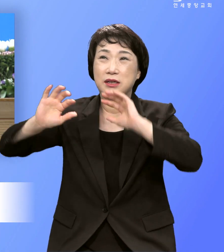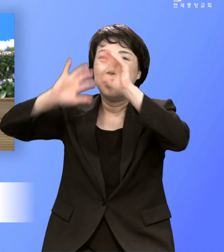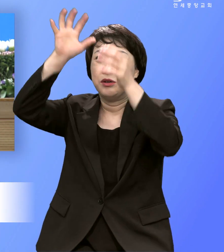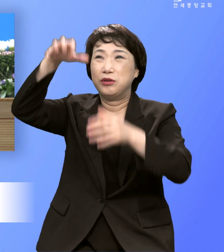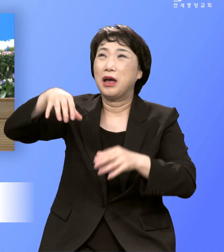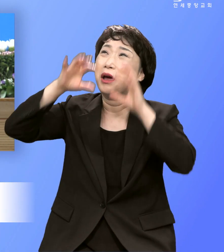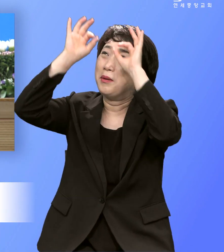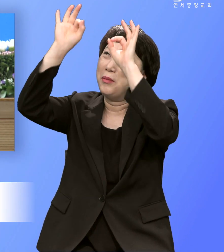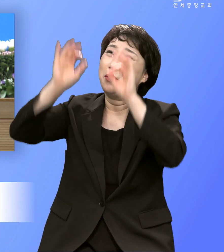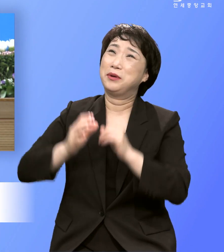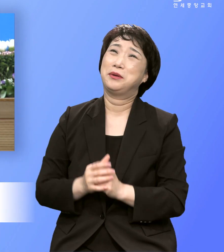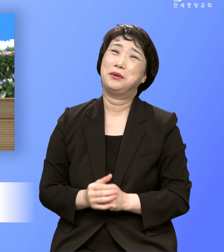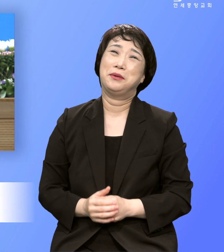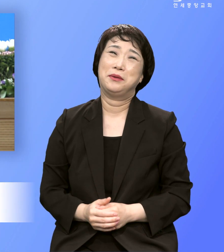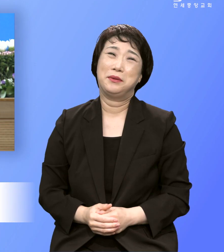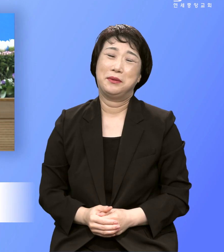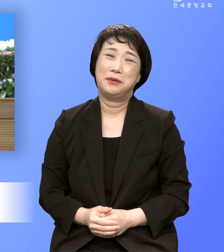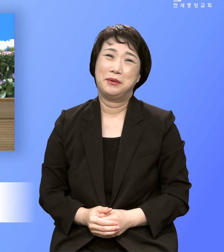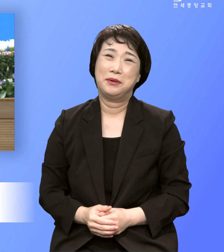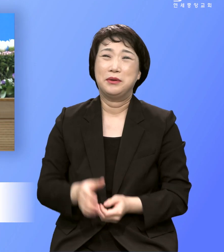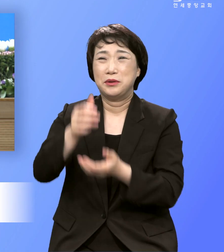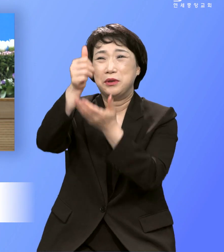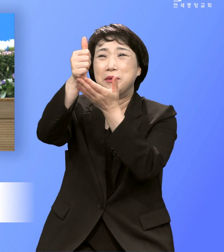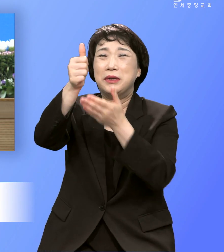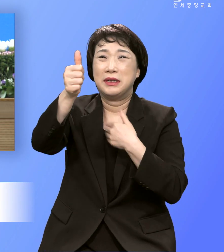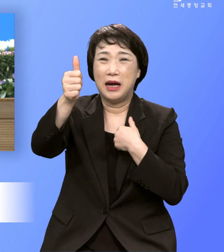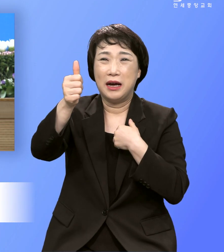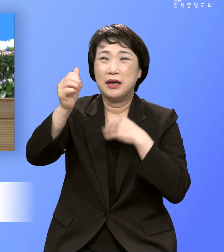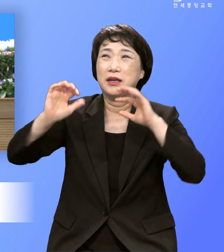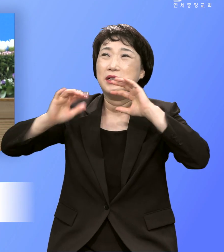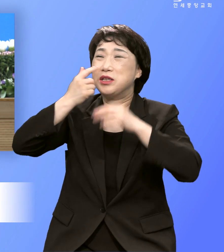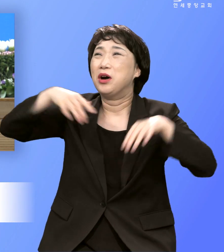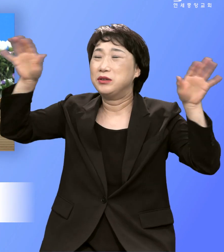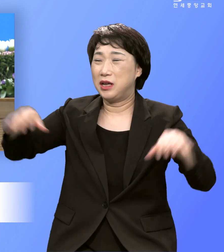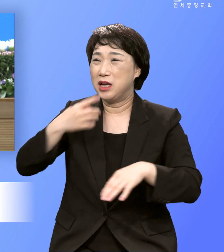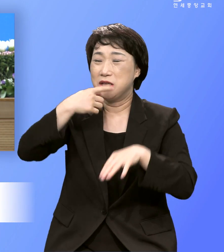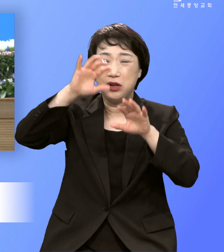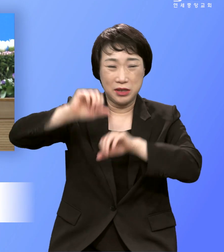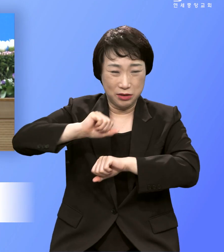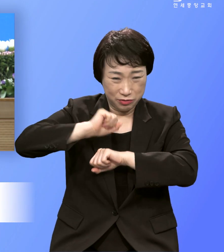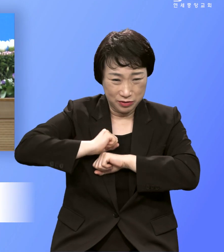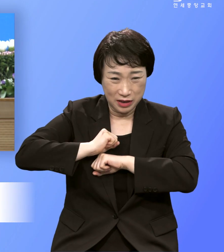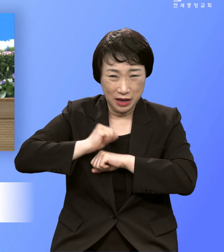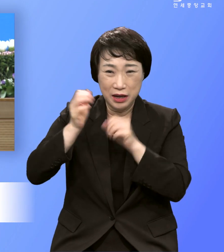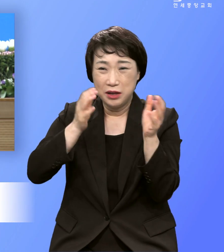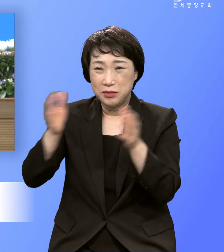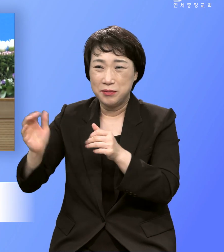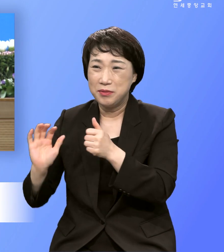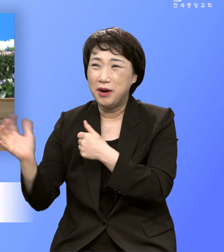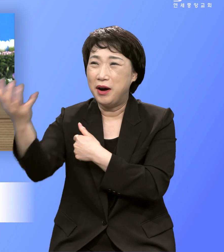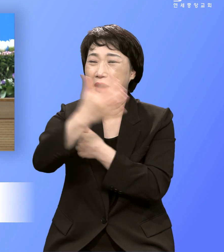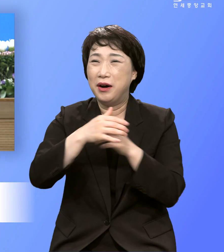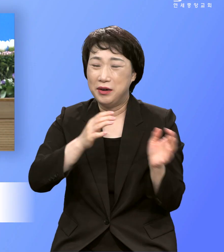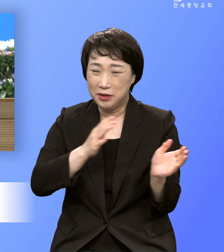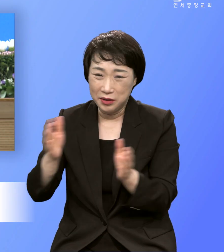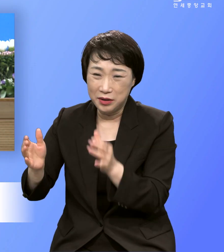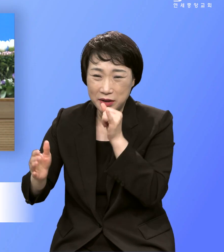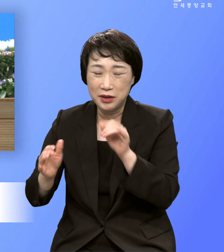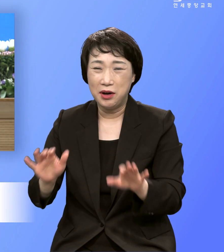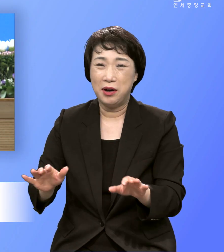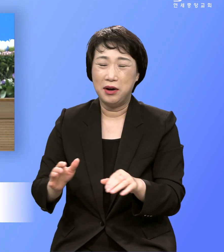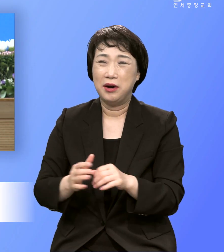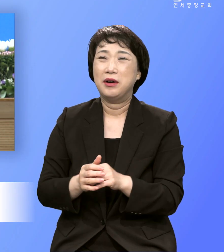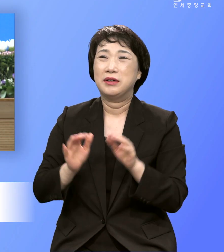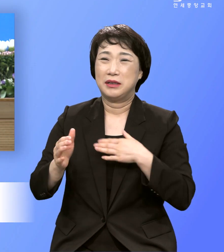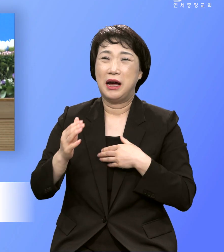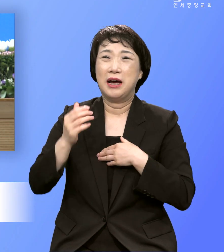천국이 보이고 주님이 나를 천군과 천사를 준비하고 영접하고 천사를